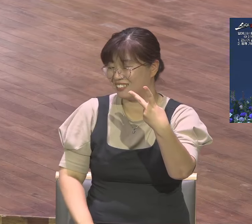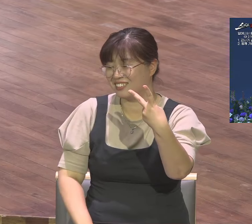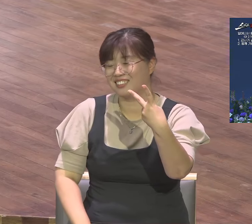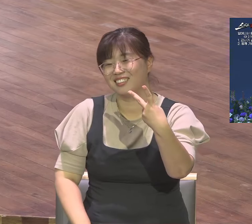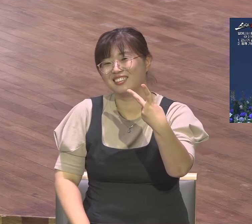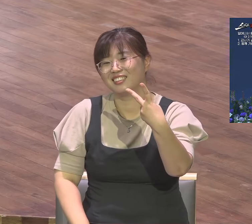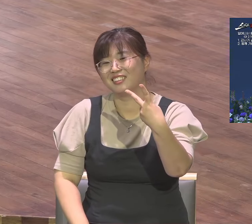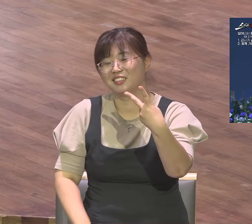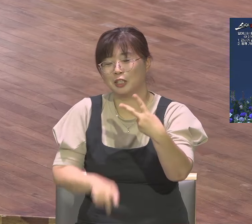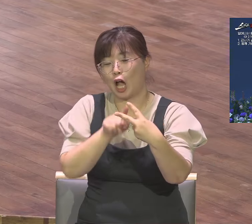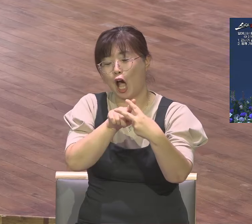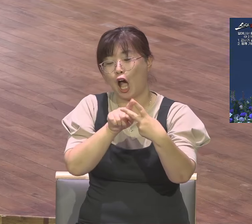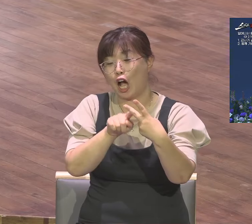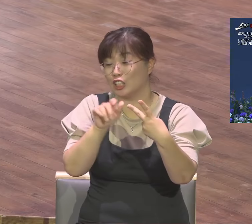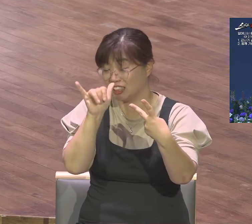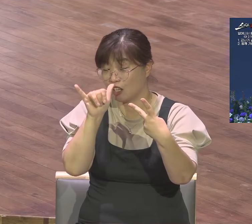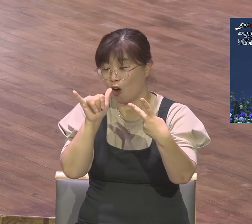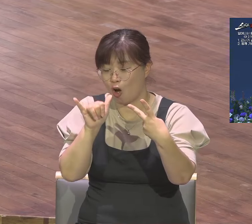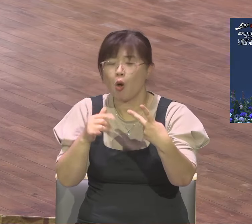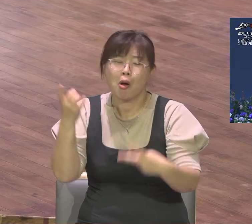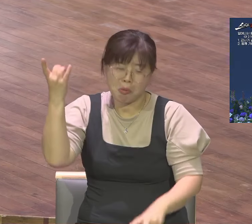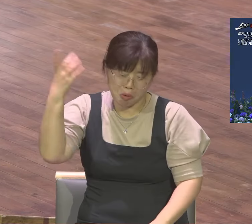그렇습니까? 탁구 하면 중국이에요.